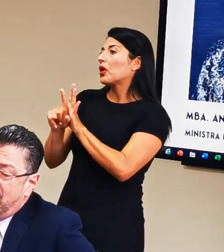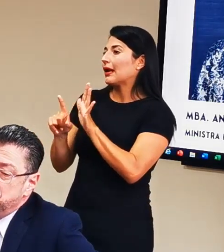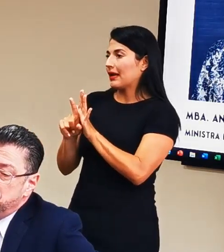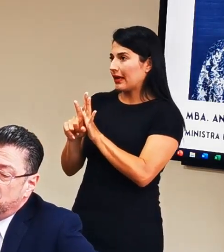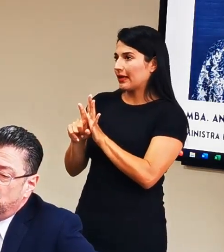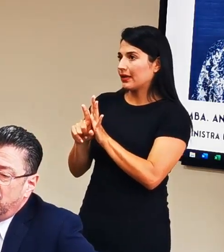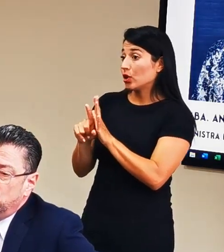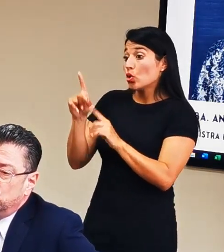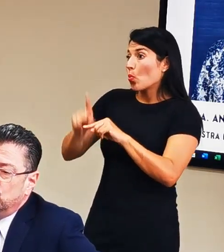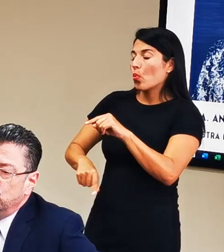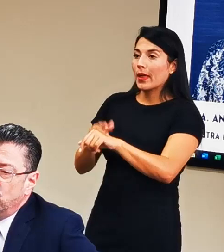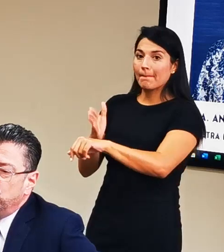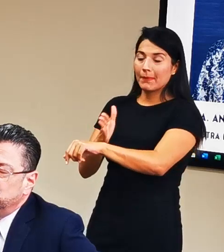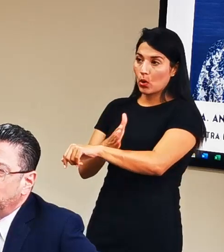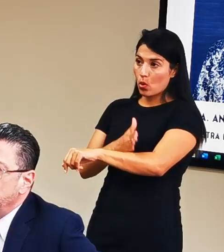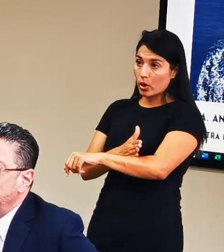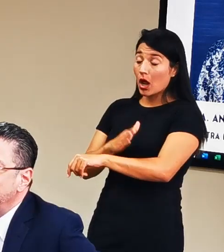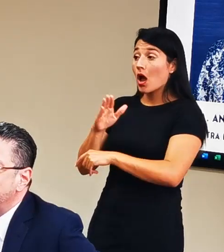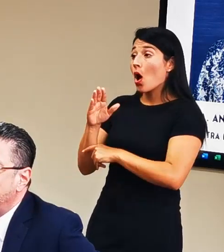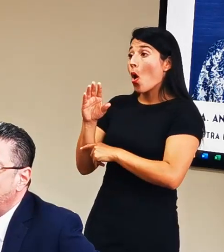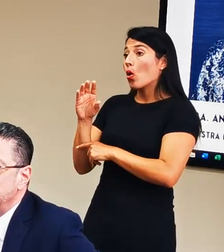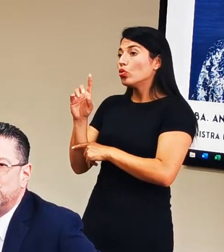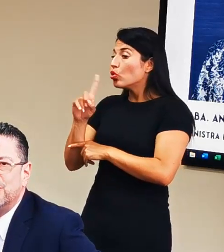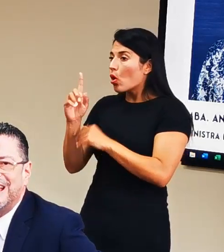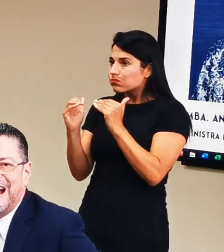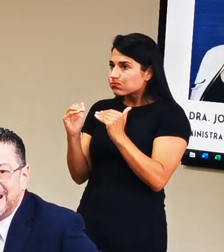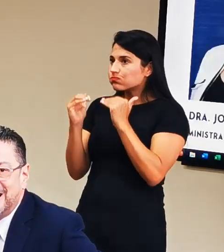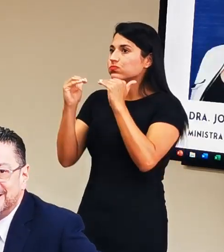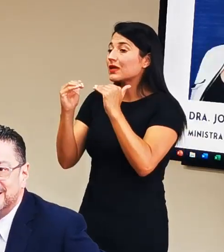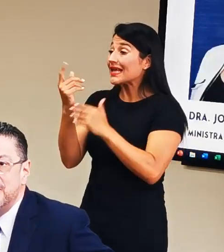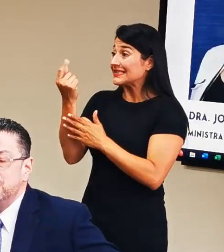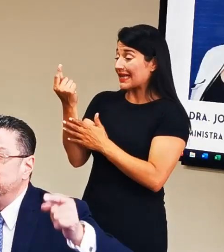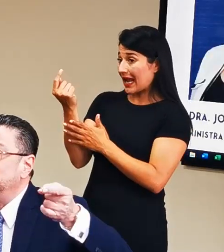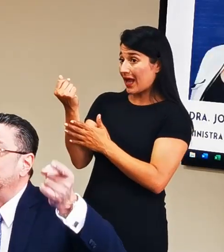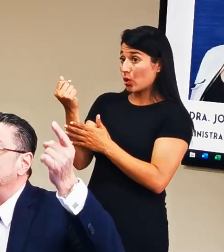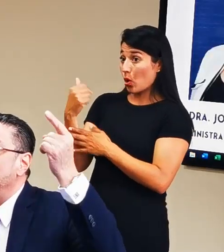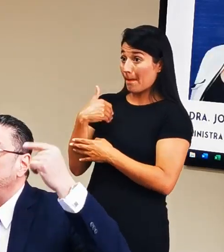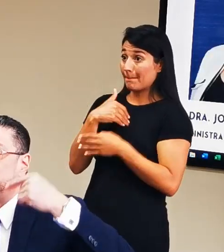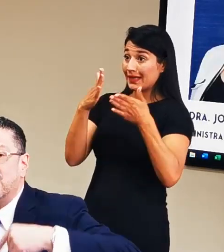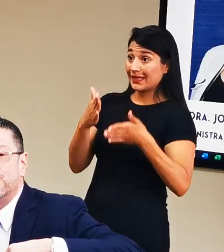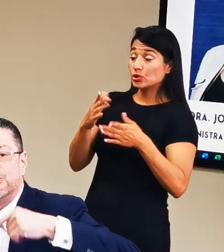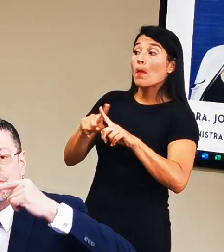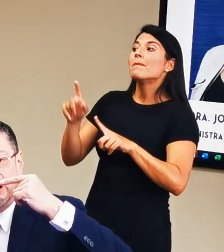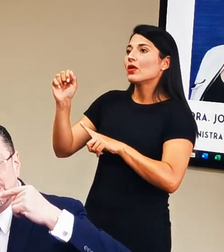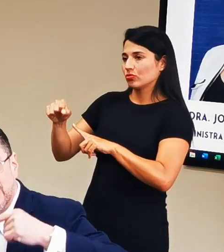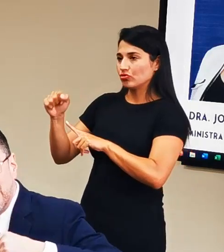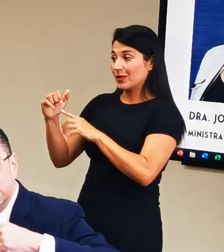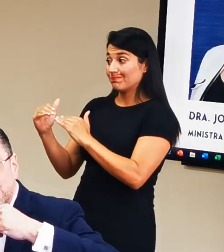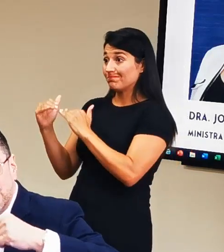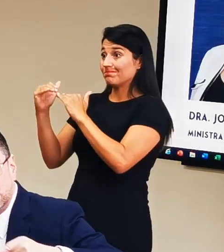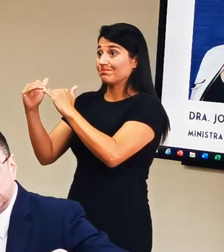no ha mejorado o no ha ajustado el salario de los jerarcas, mientras que sí ha ajustado